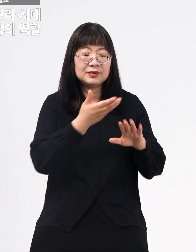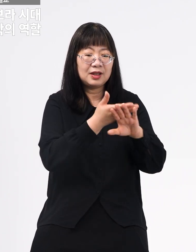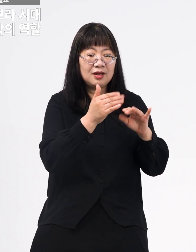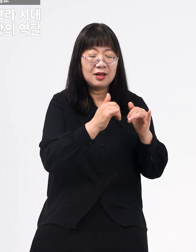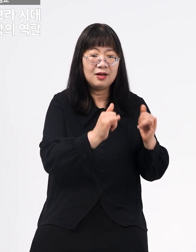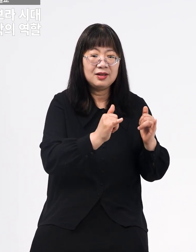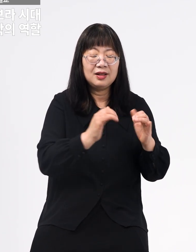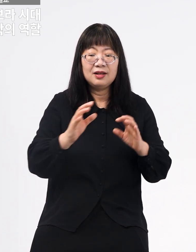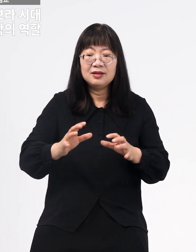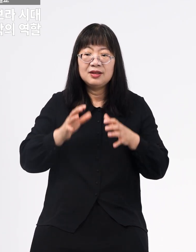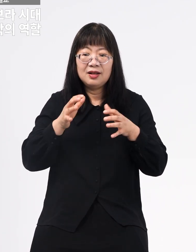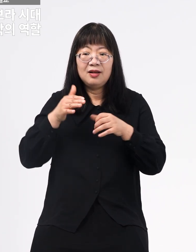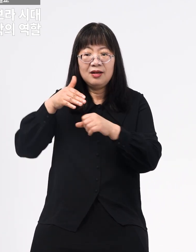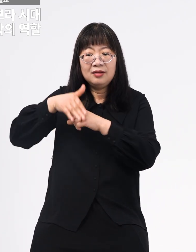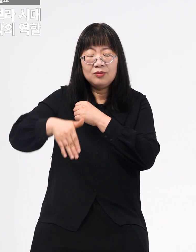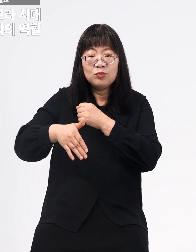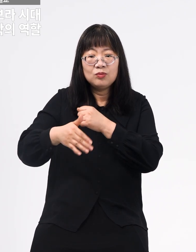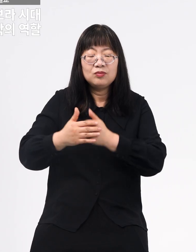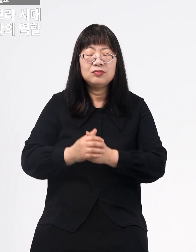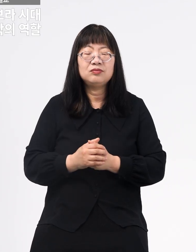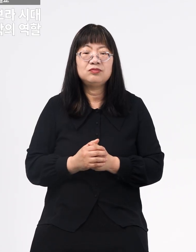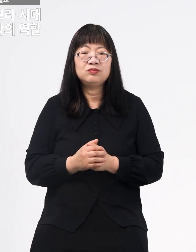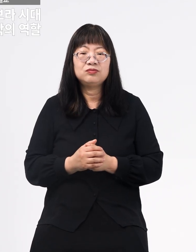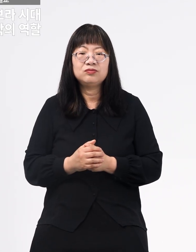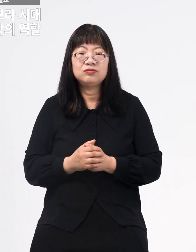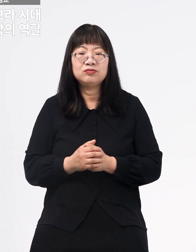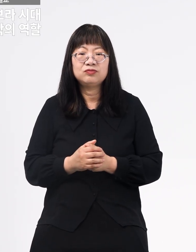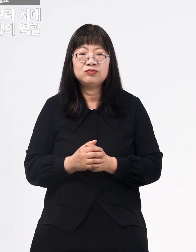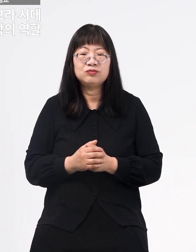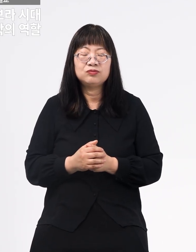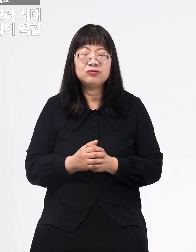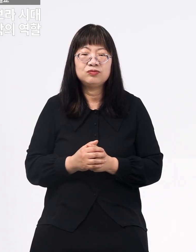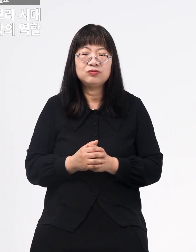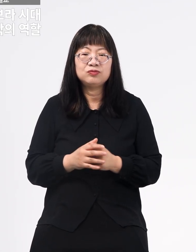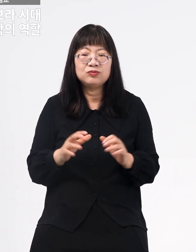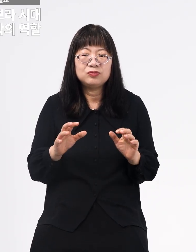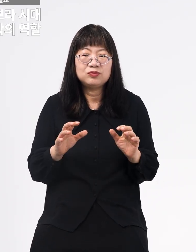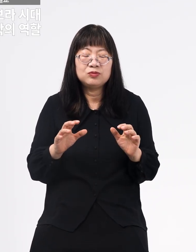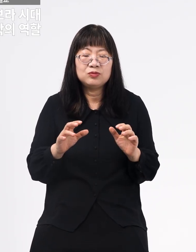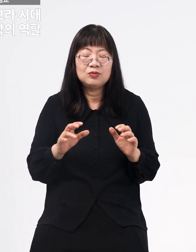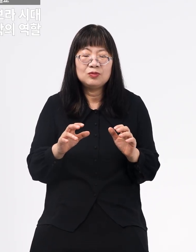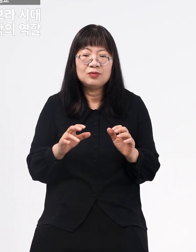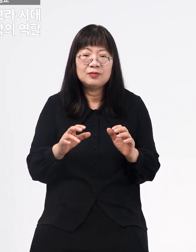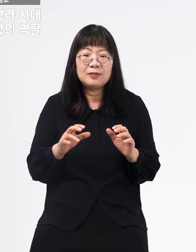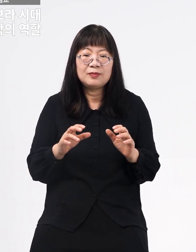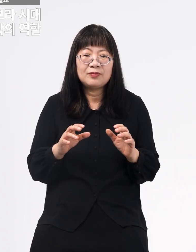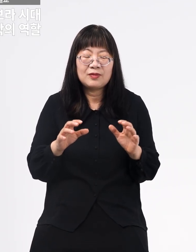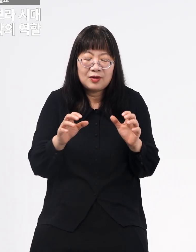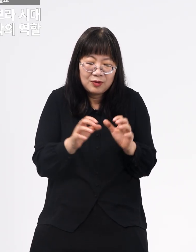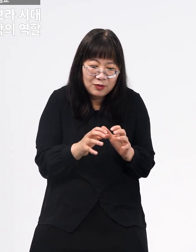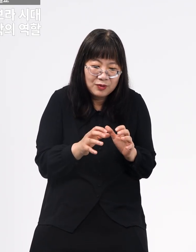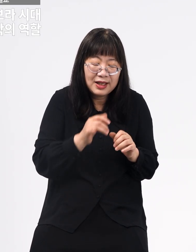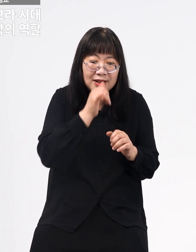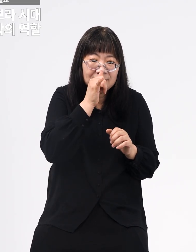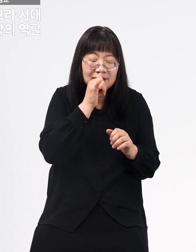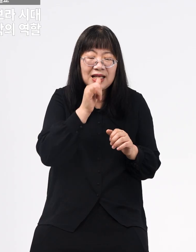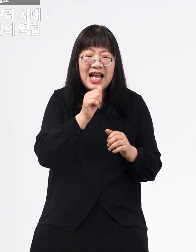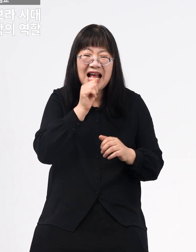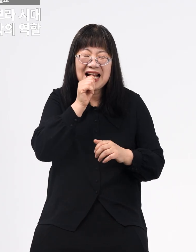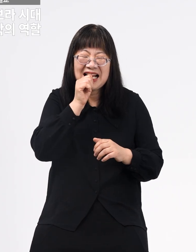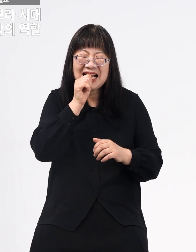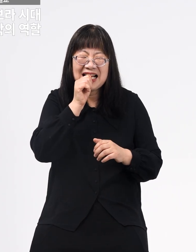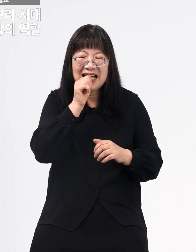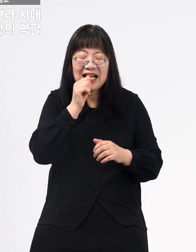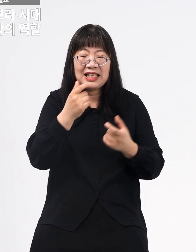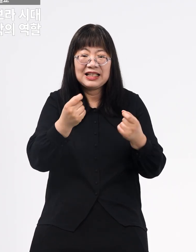상대방이 세상의 방식으로 웅크리고 있는 그 철옹성 같은 넘을 수 없는